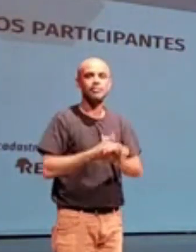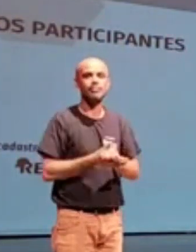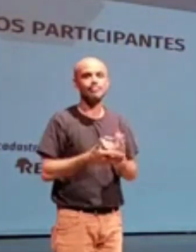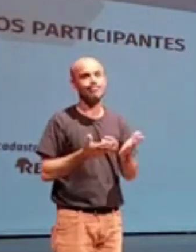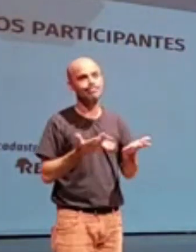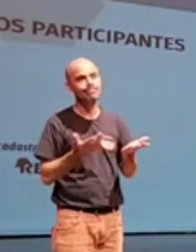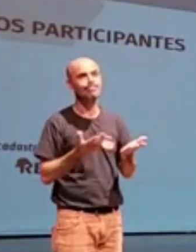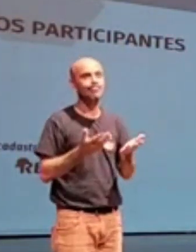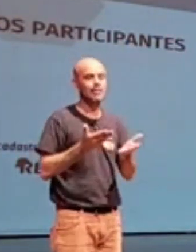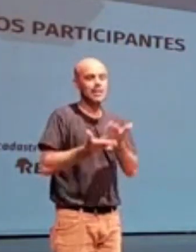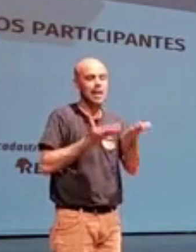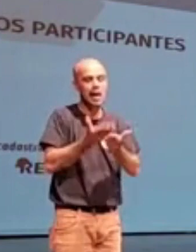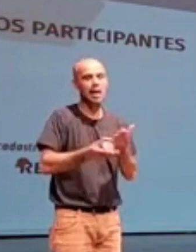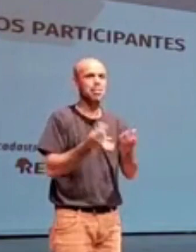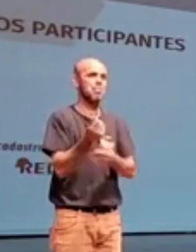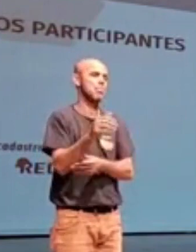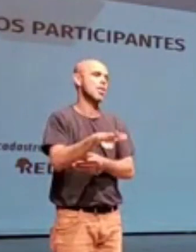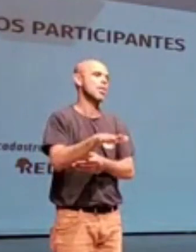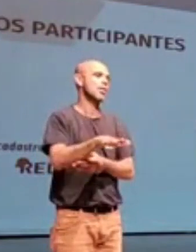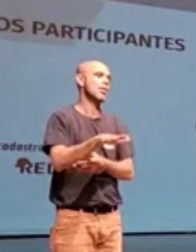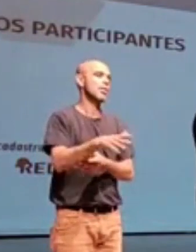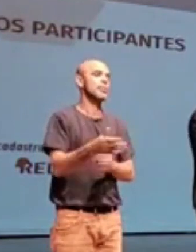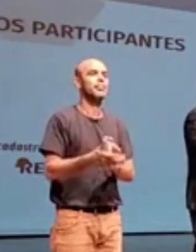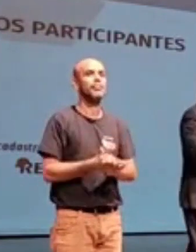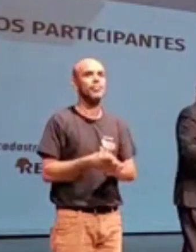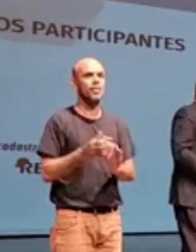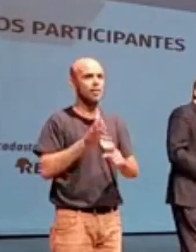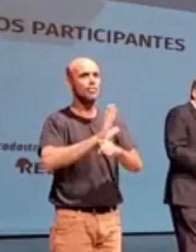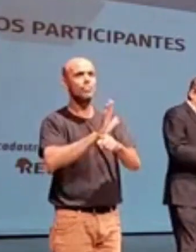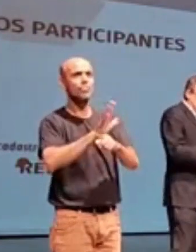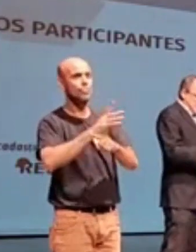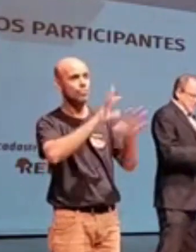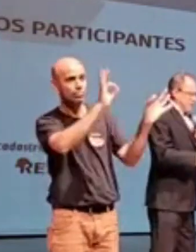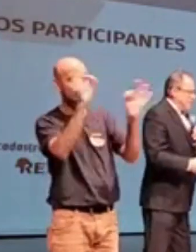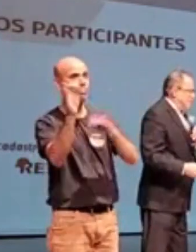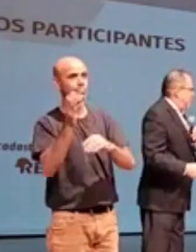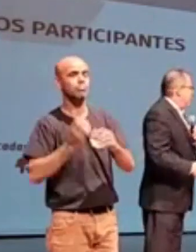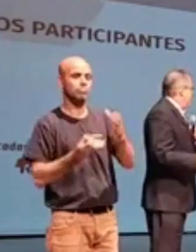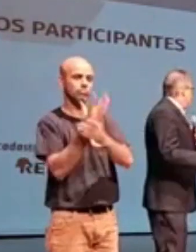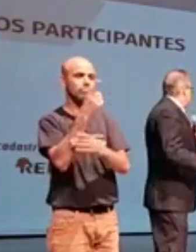um tratamento barato. Então isso daí foi... Até fizeram até um filme a respeito disso, né?